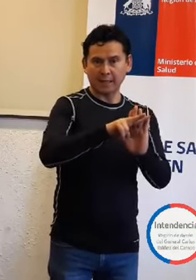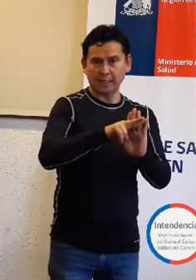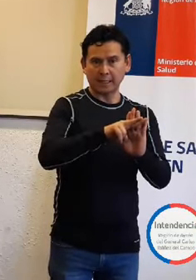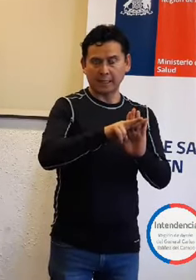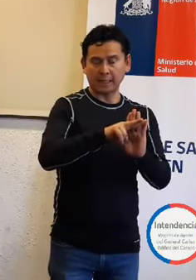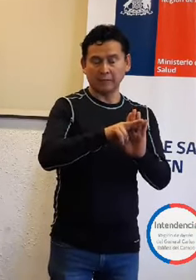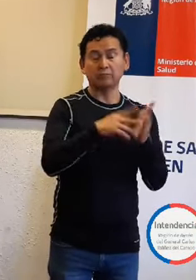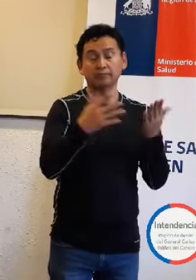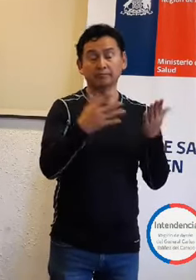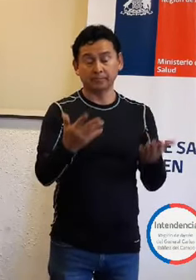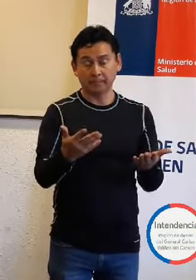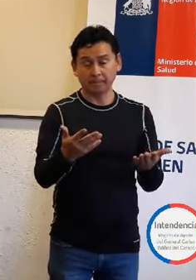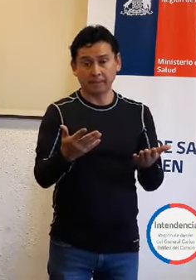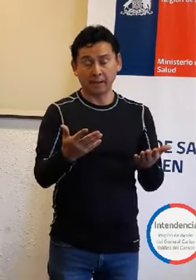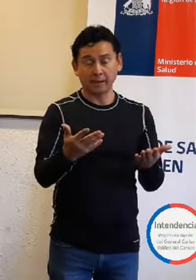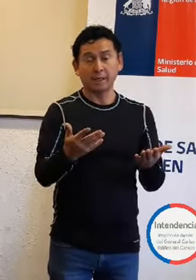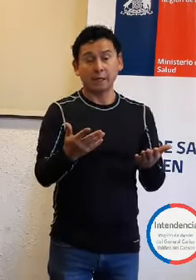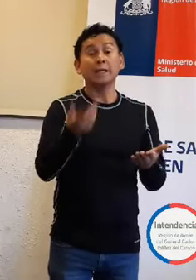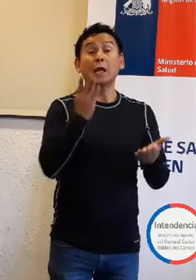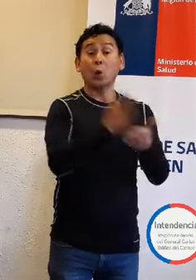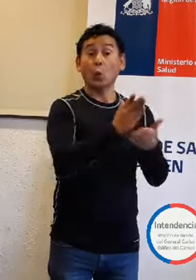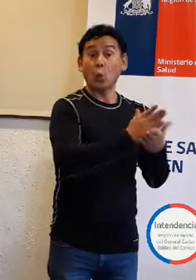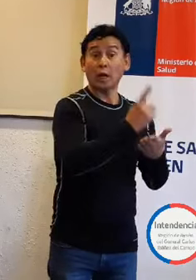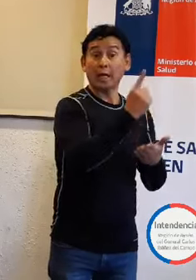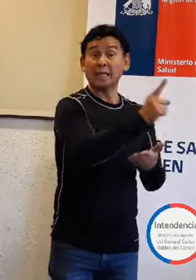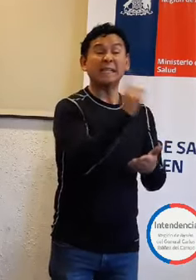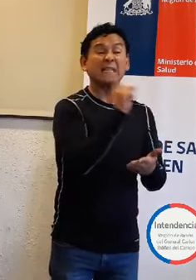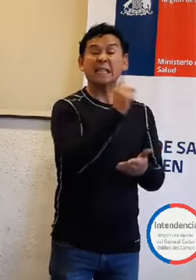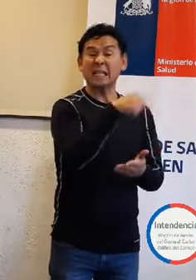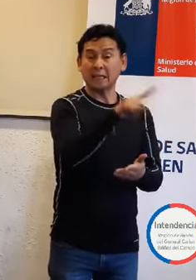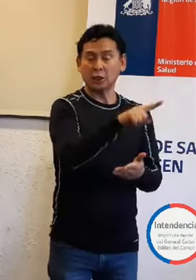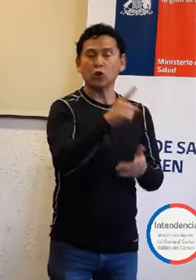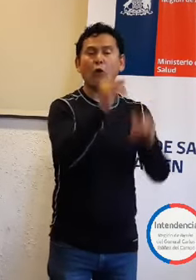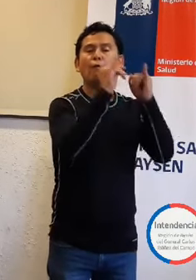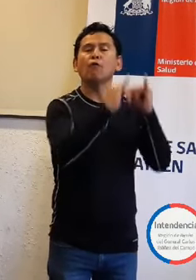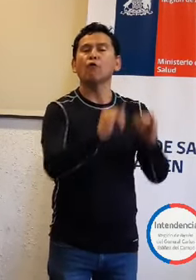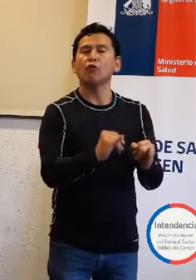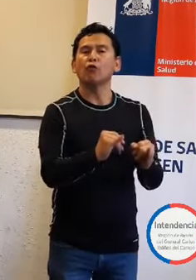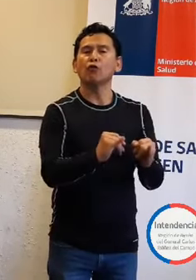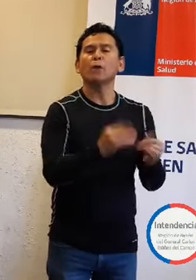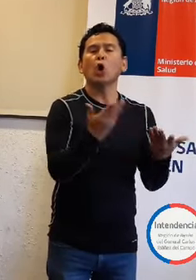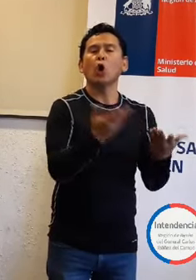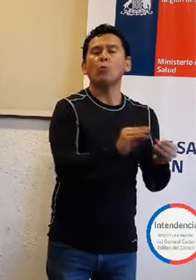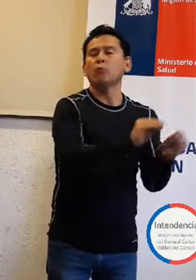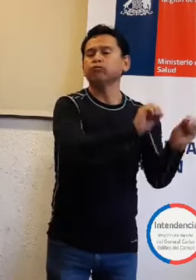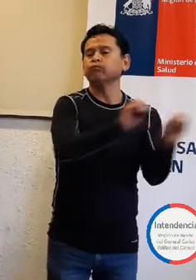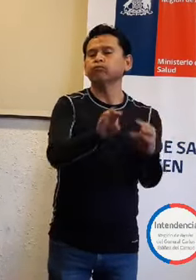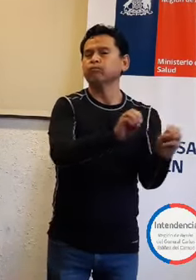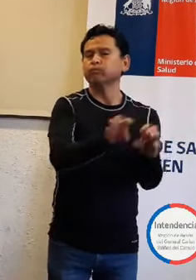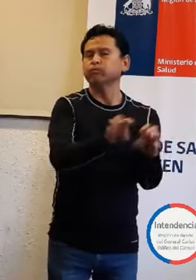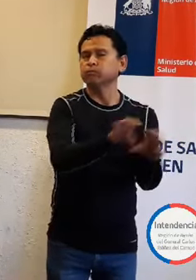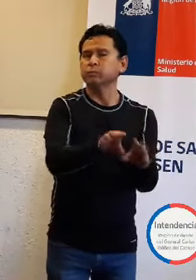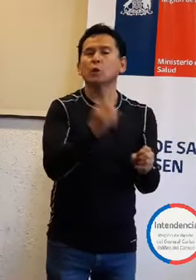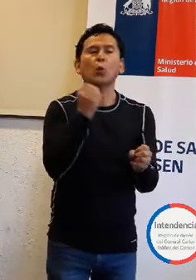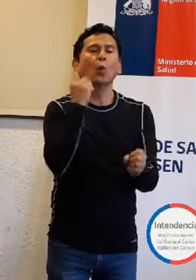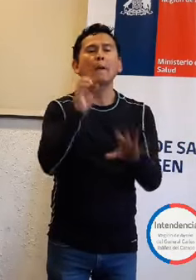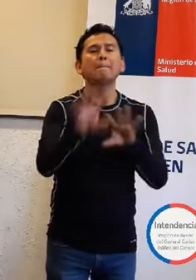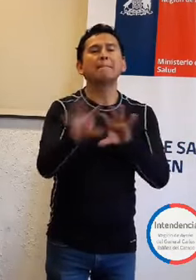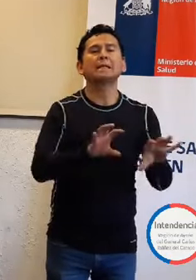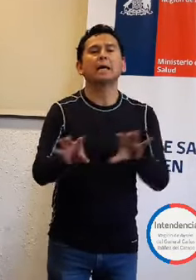y son los colegios quienes determinan la forma como entregan esos aprendizajes y qué materiales